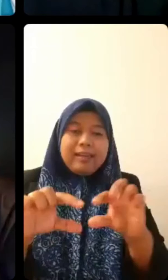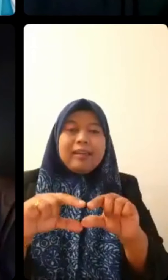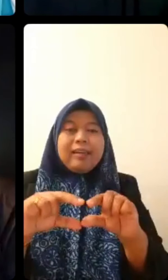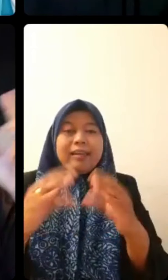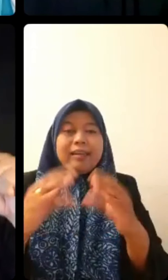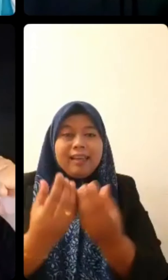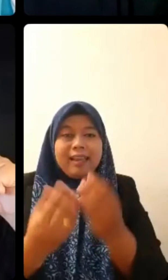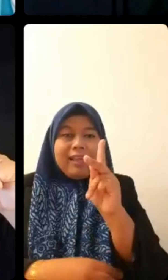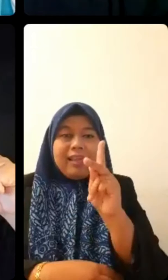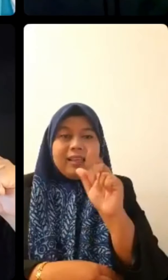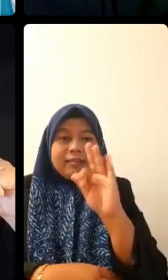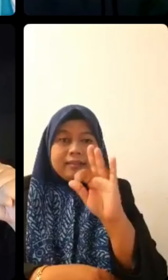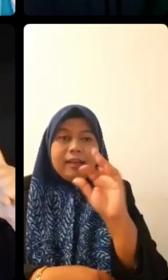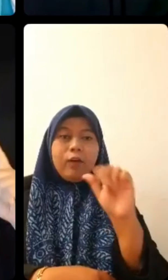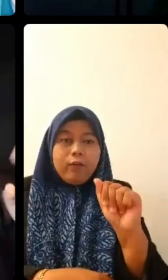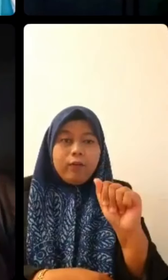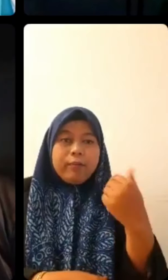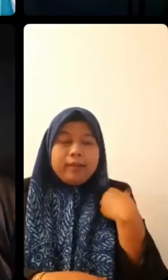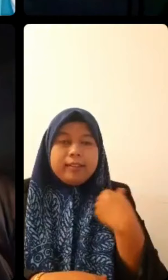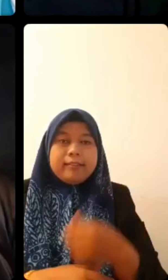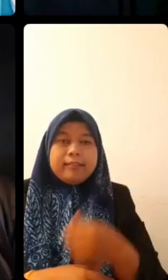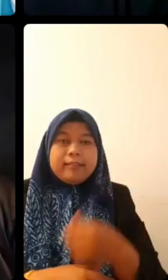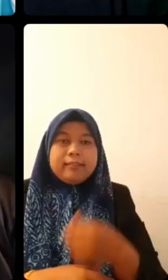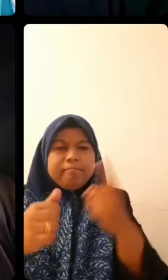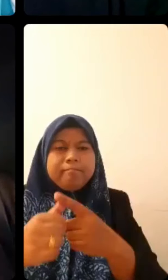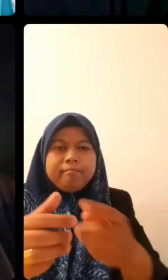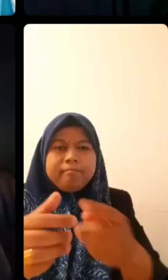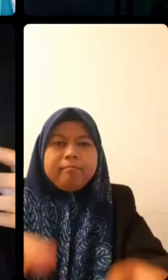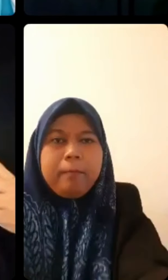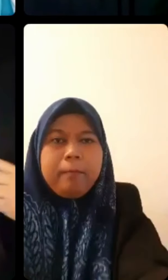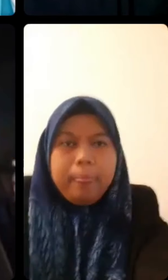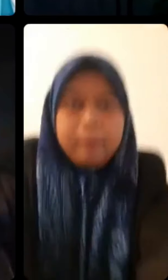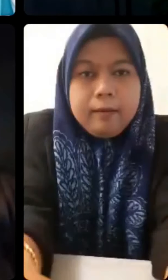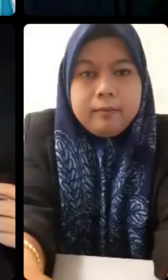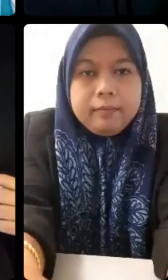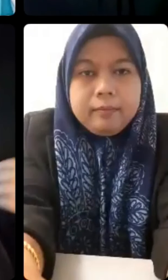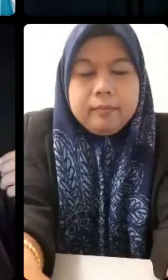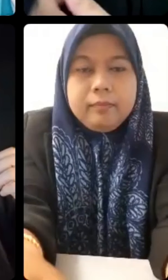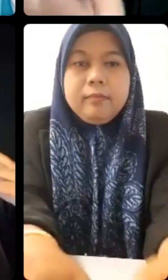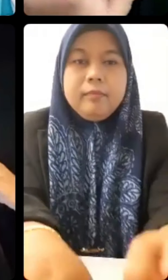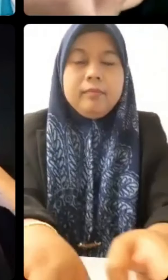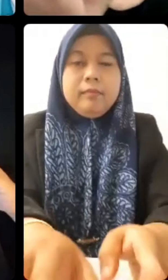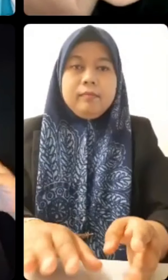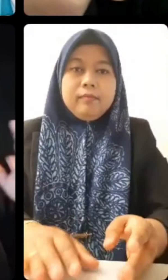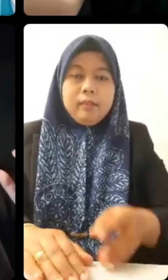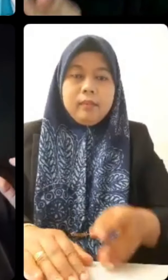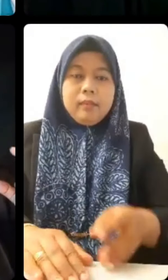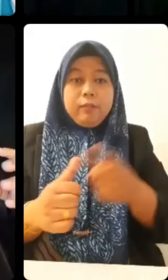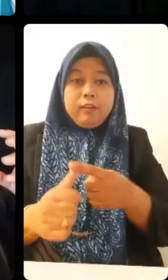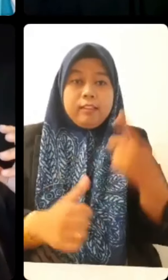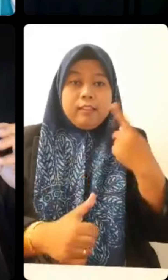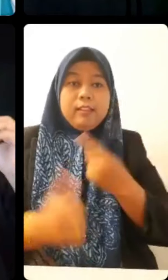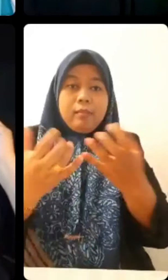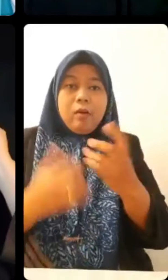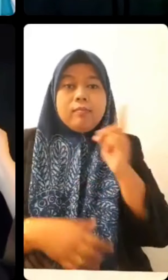persatuan. Poin yang pertama adalah supaya mereka boleh berkomunikasi. Mereka boleh bergaul. Okay? Supaya tidak mereka tidak berada